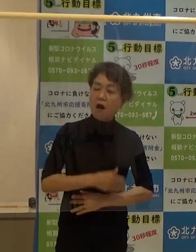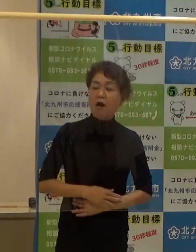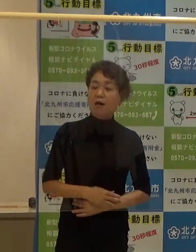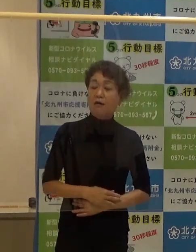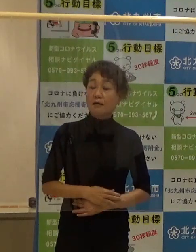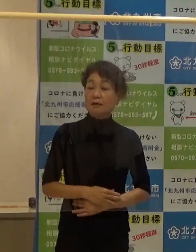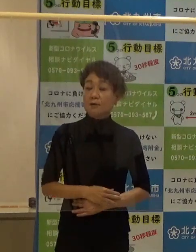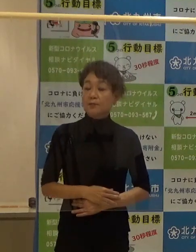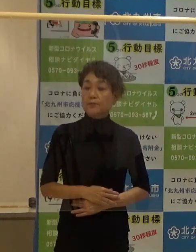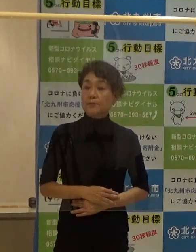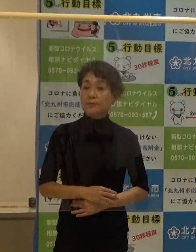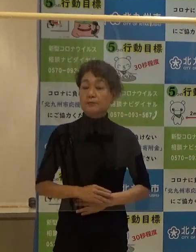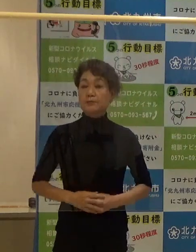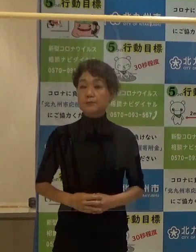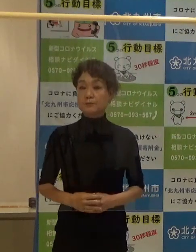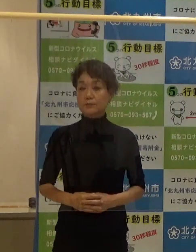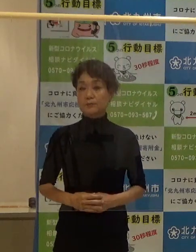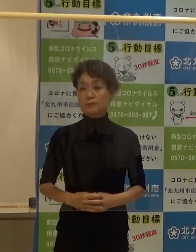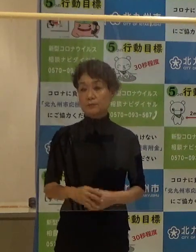という感じなんでしょうか。